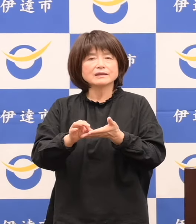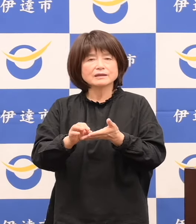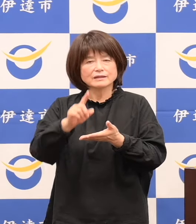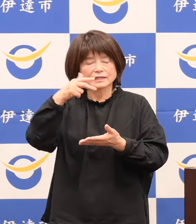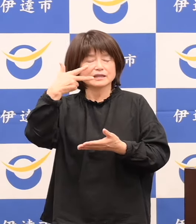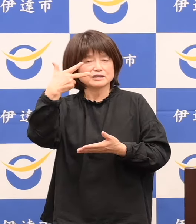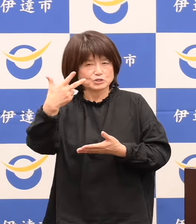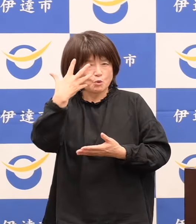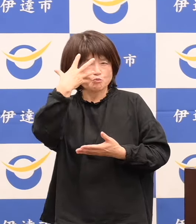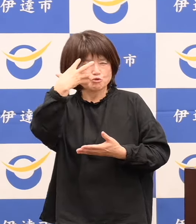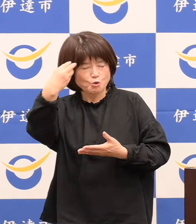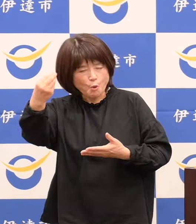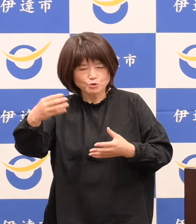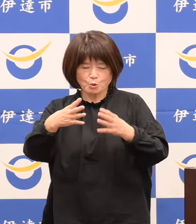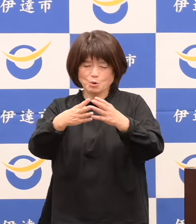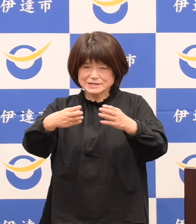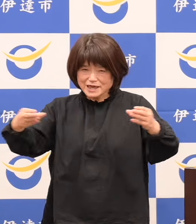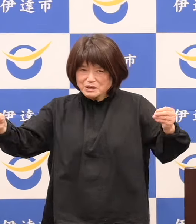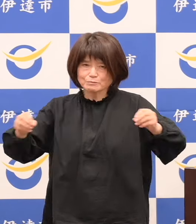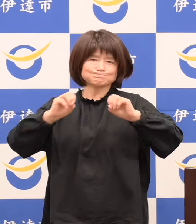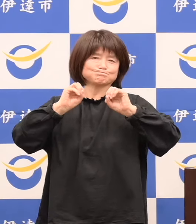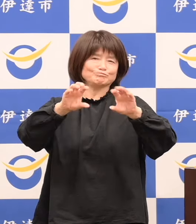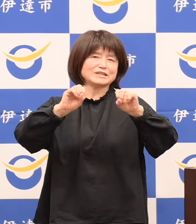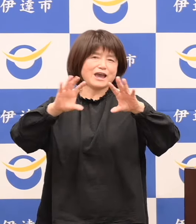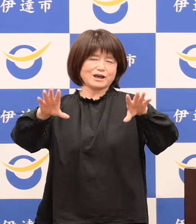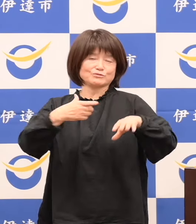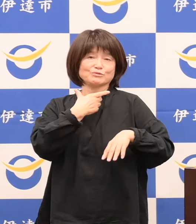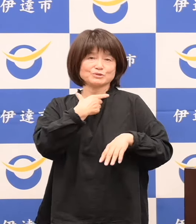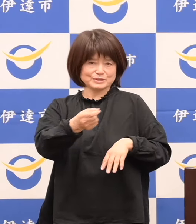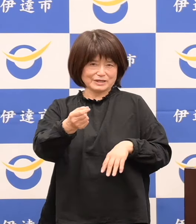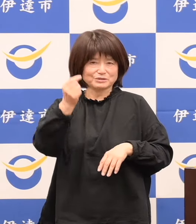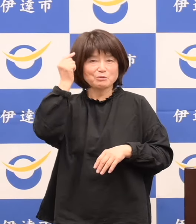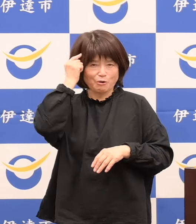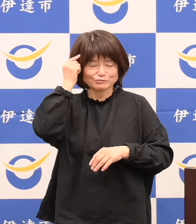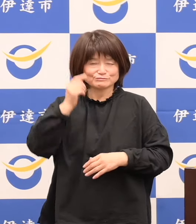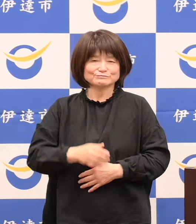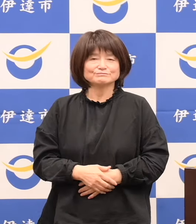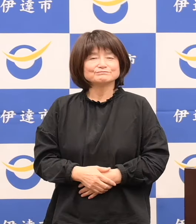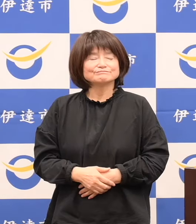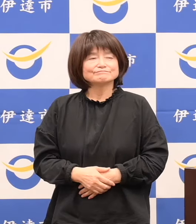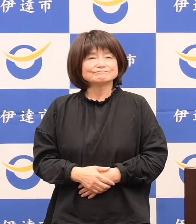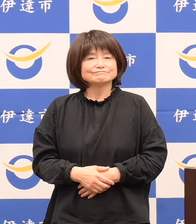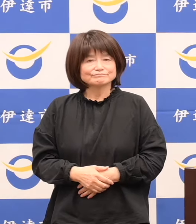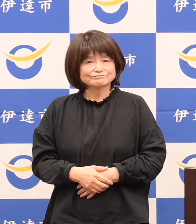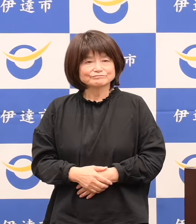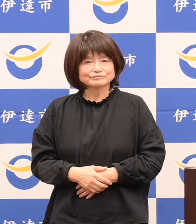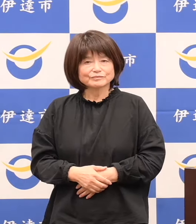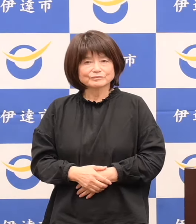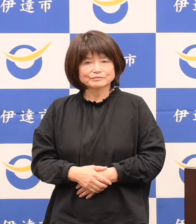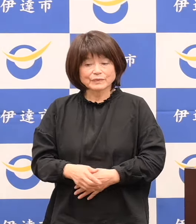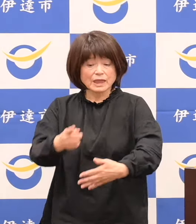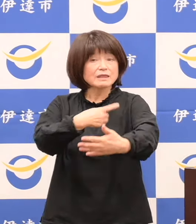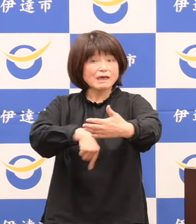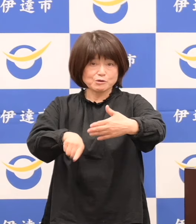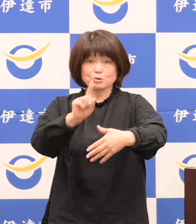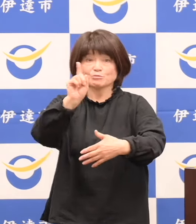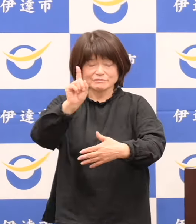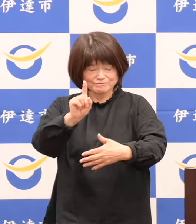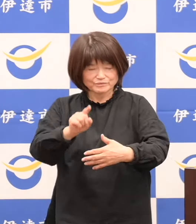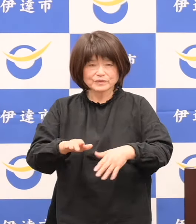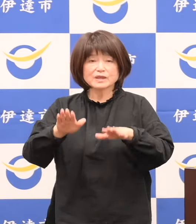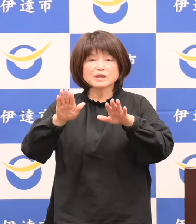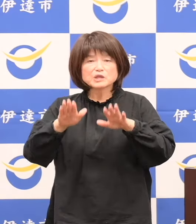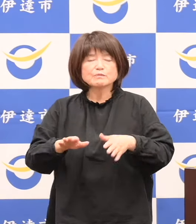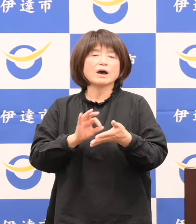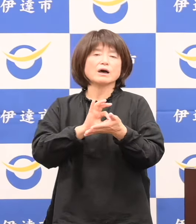市の魅力を全国に PR をしていきたいというふうに思っております。内容の概要ですが、現在